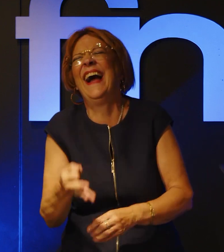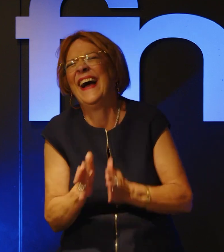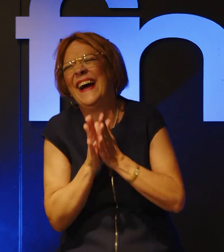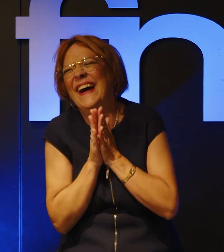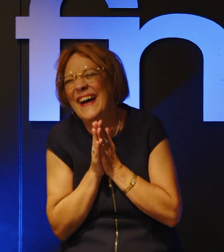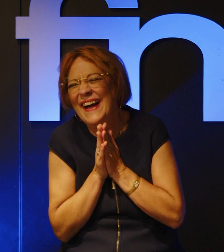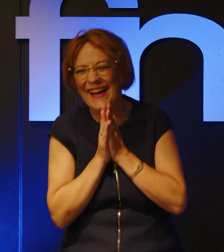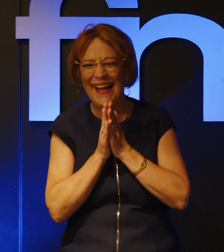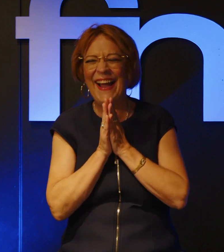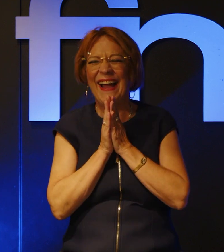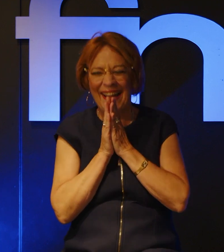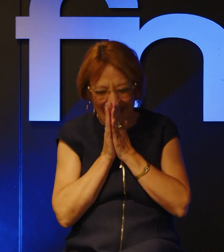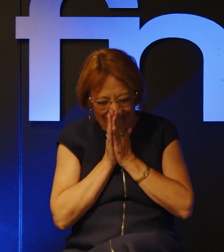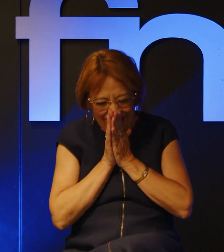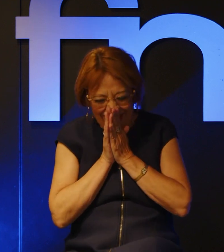entrar em